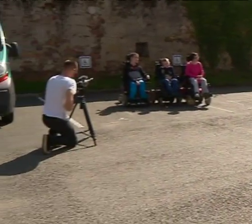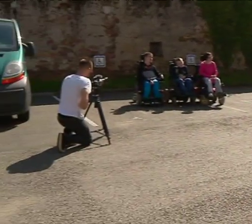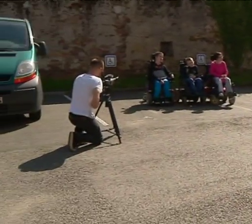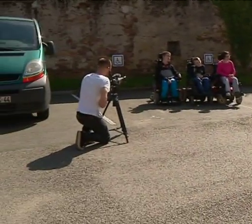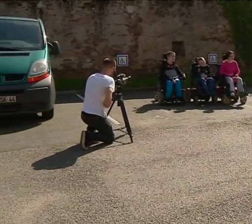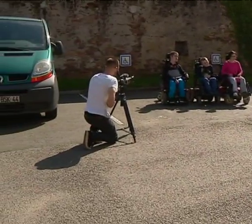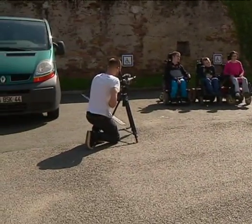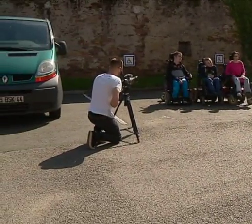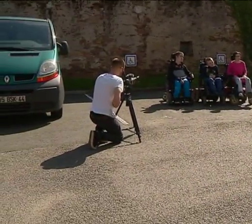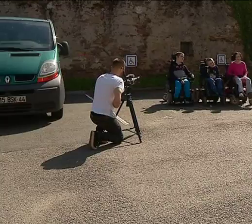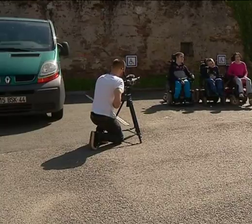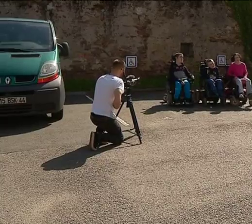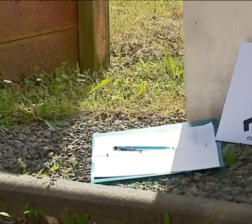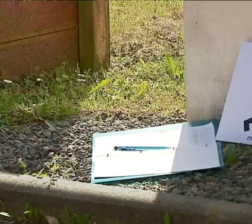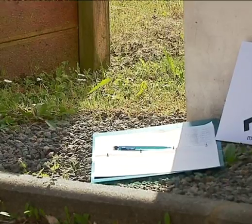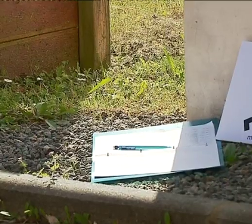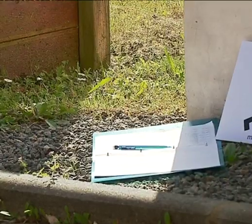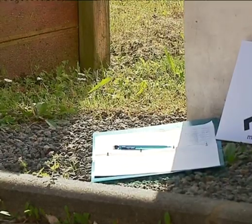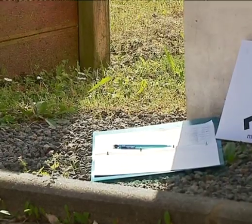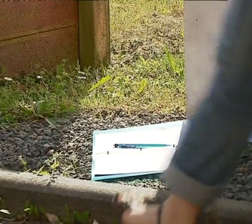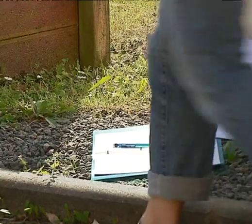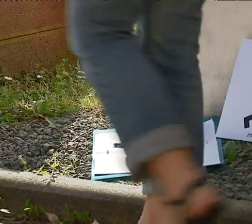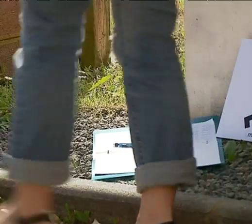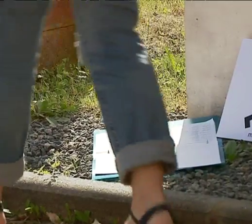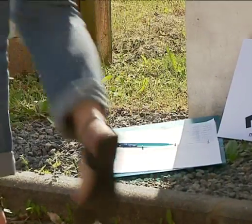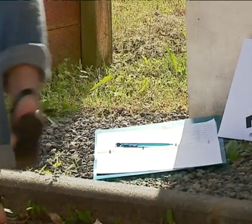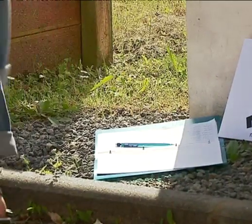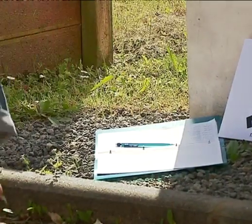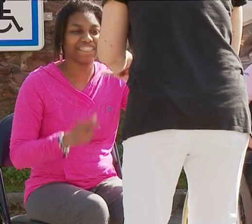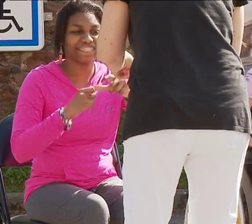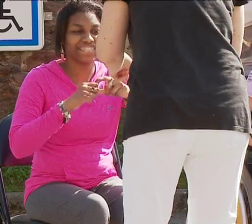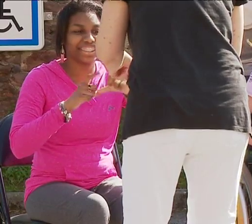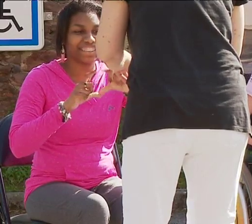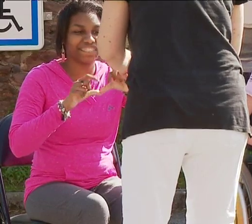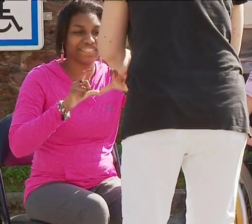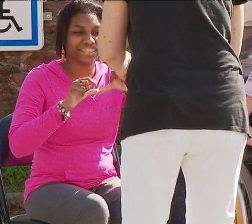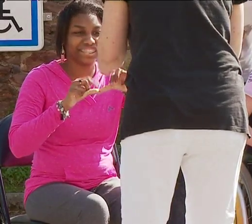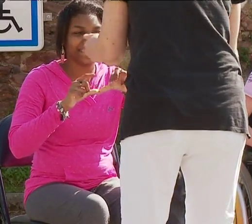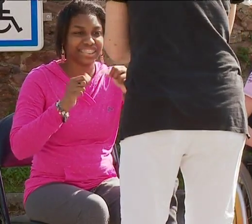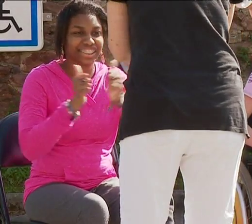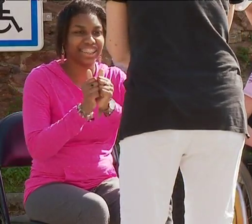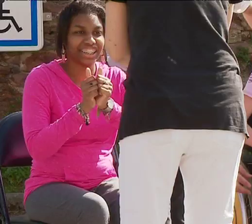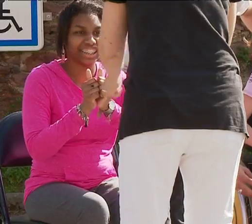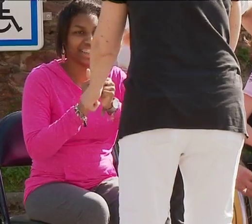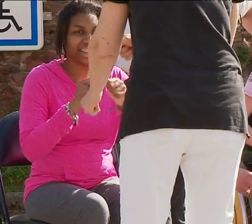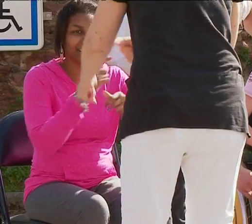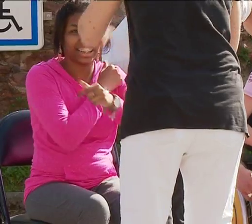travers ce clip, ils étaient plus motivés pour apprendre, c'est ça ? Ils ne sont même pas rendus compte qu'ils entraient en apprentissage. Ils ont fait